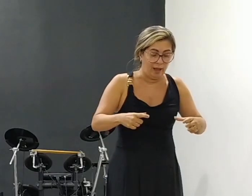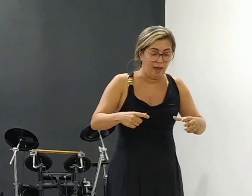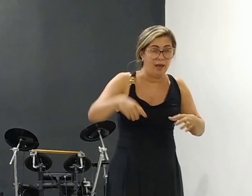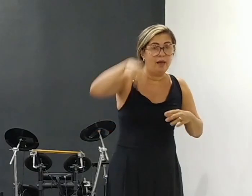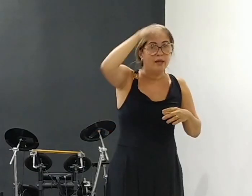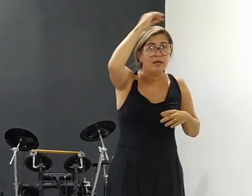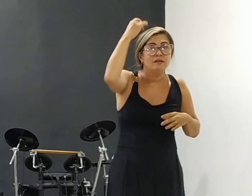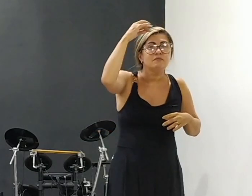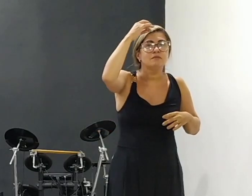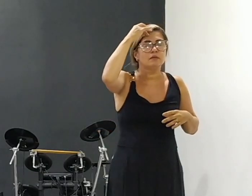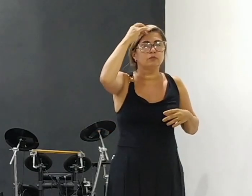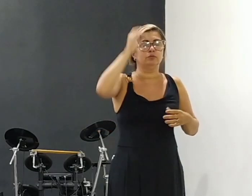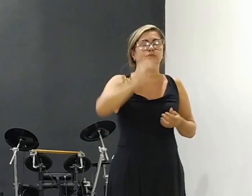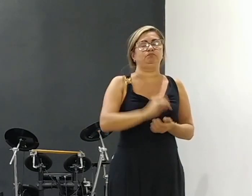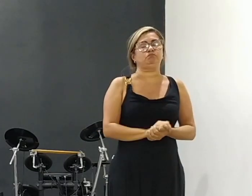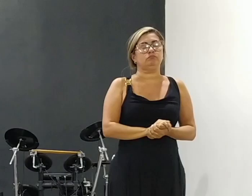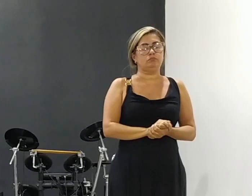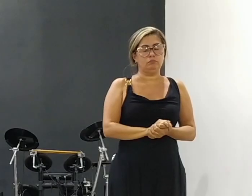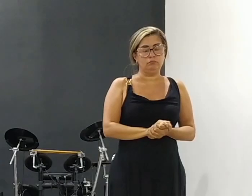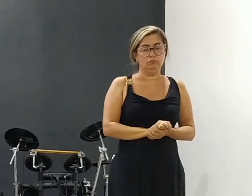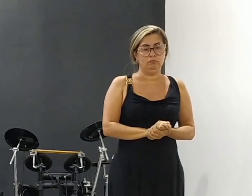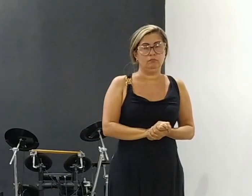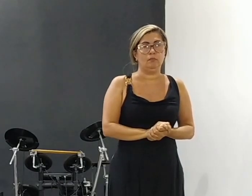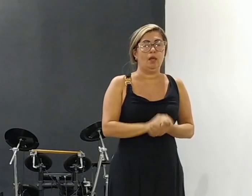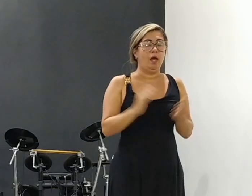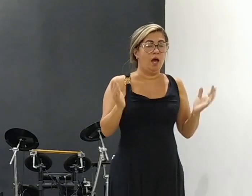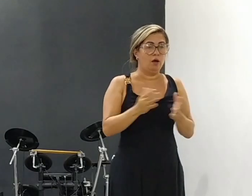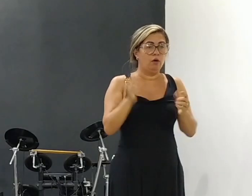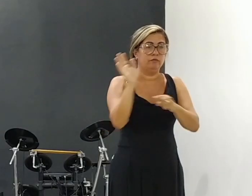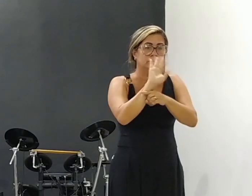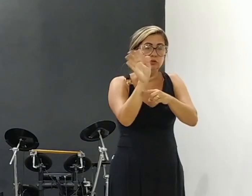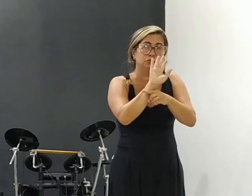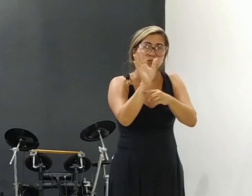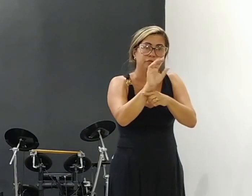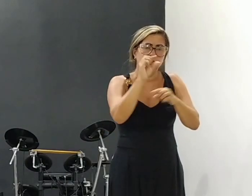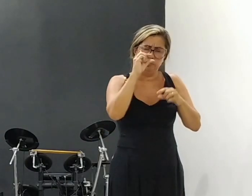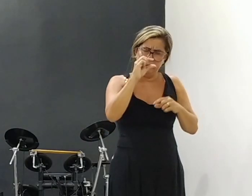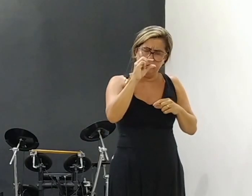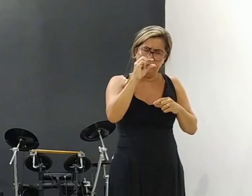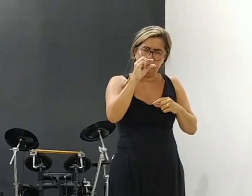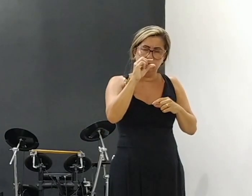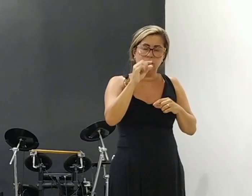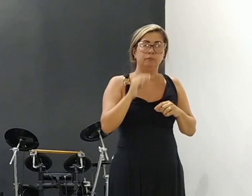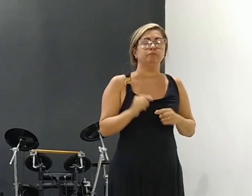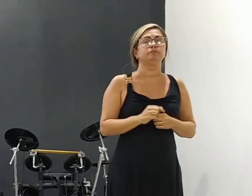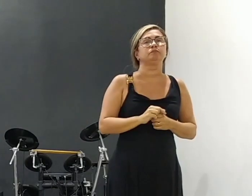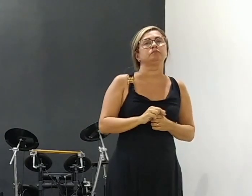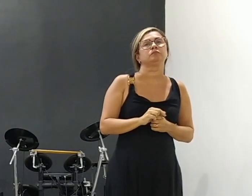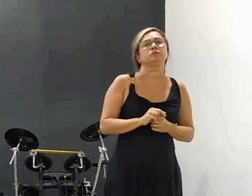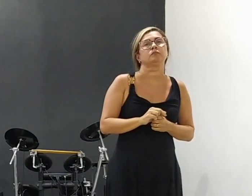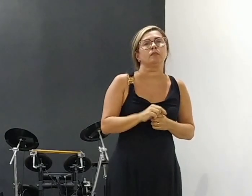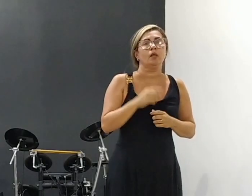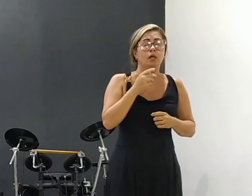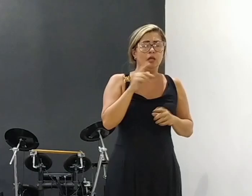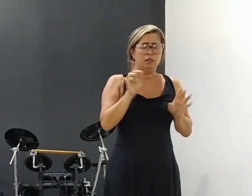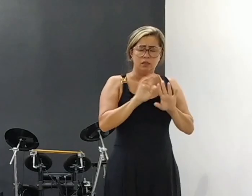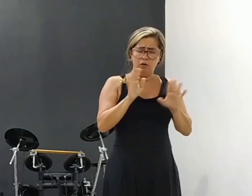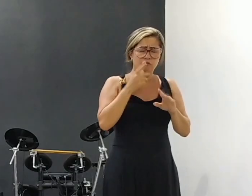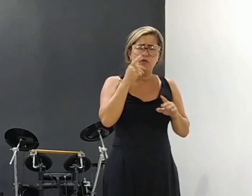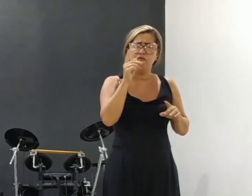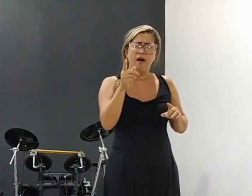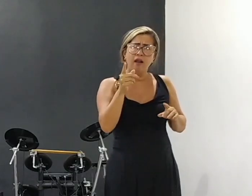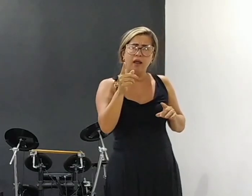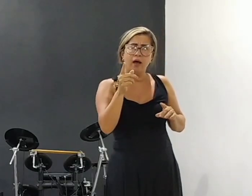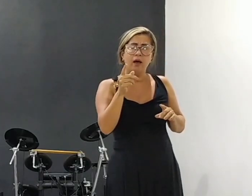terra santa. Amém? A gente vai assistir agora um pequeno vídeo. Eu não vou comentá-lo, mas a gente, ao longo da palavra dessa noite, a gente